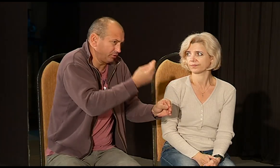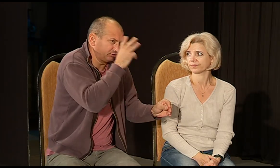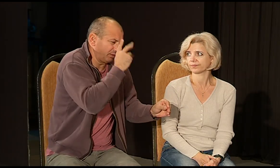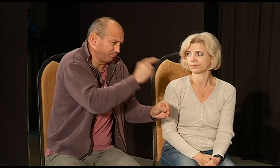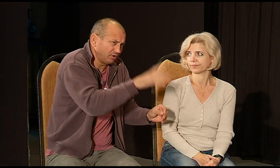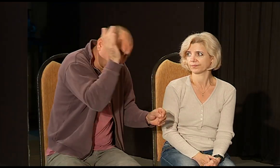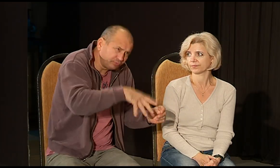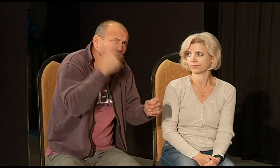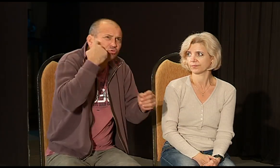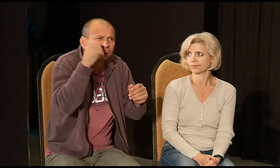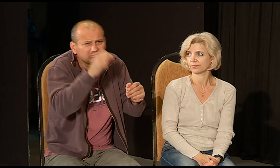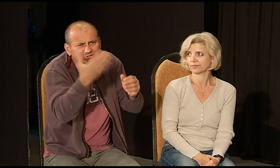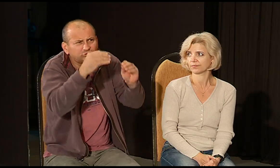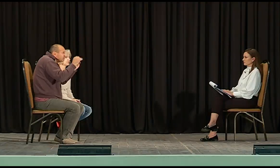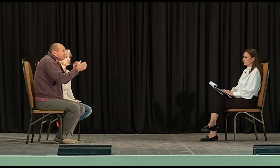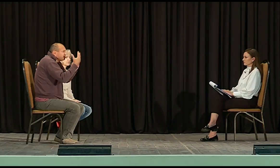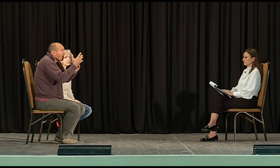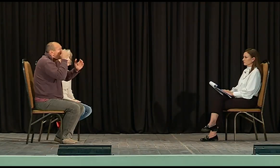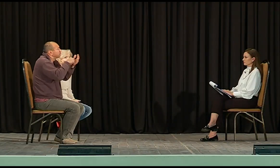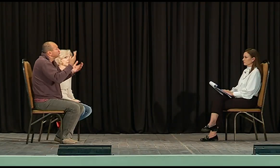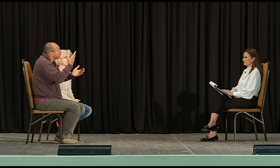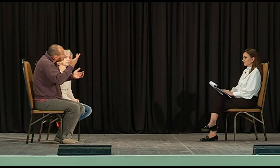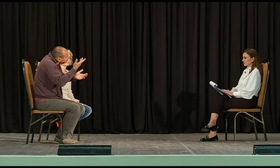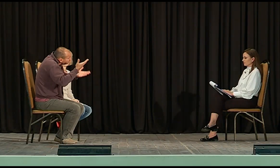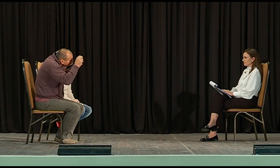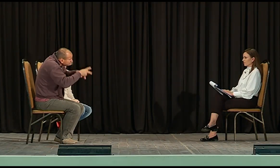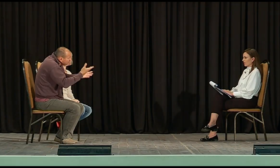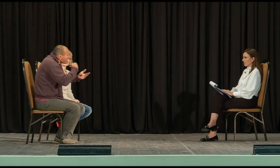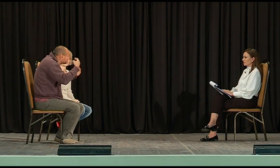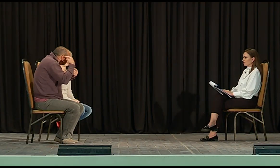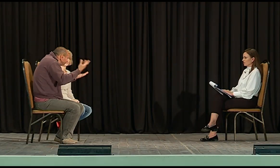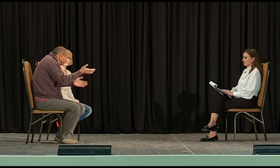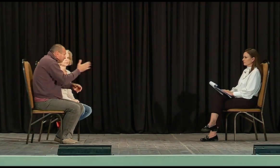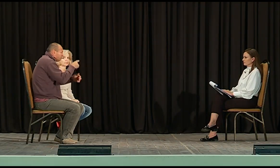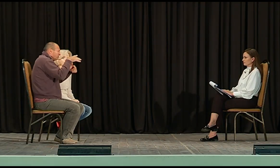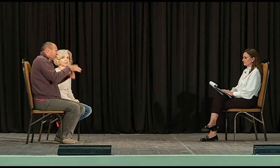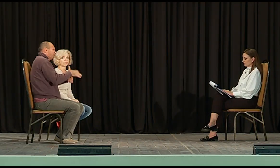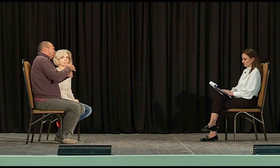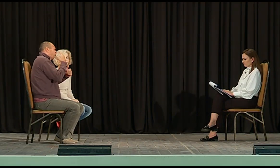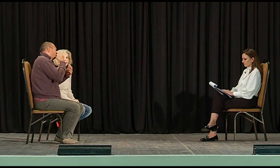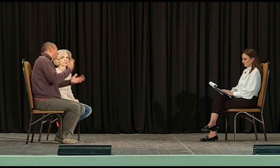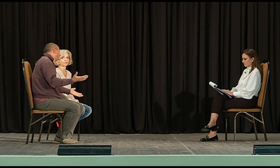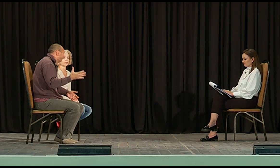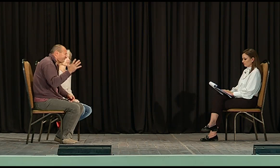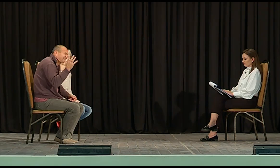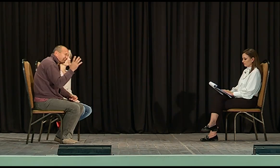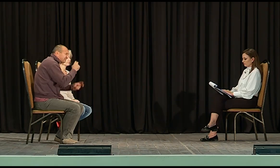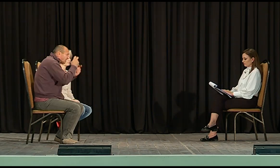a ne angaja în câmpul muncii. Cu un salariu decent, da, noi găsim. Noi pentru noi găsim, dar cu 2-3 mii de lei, mă scuzați, eu tot fix